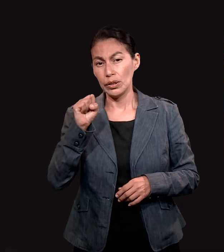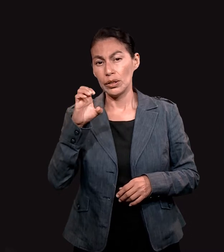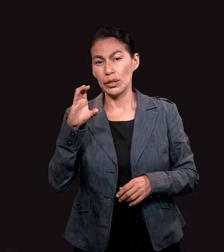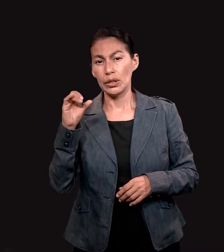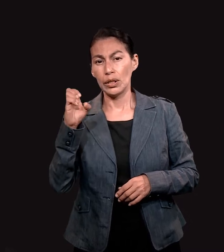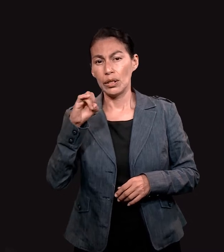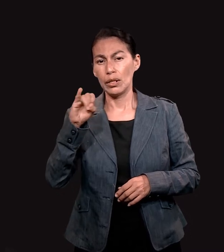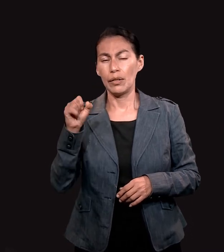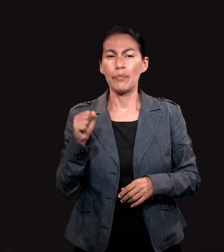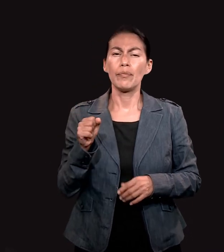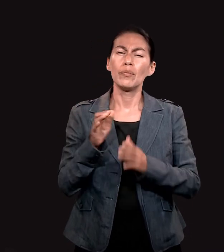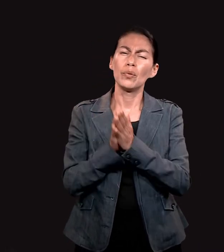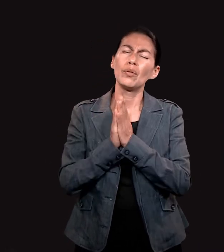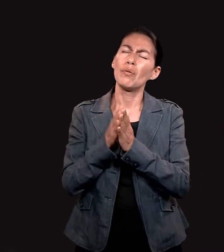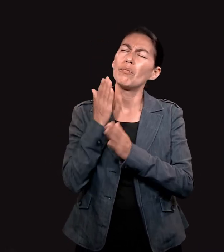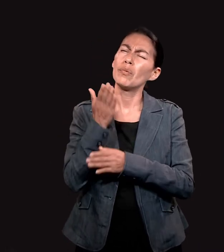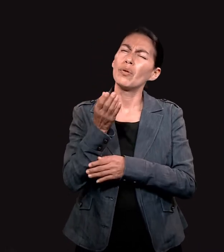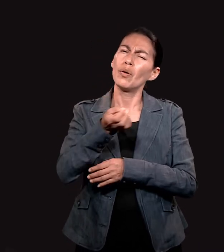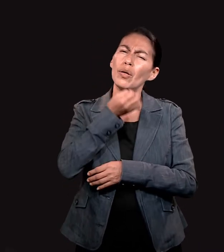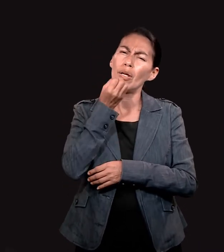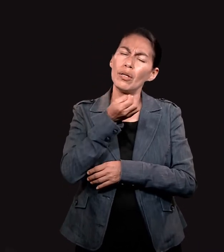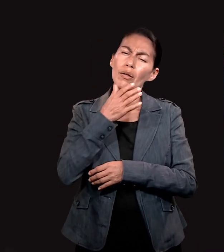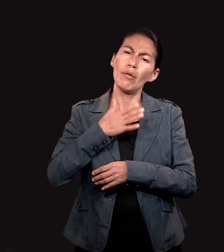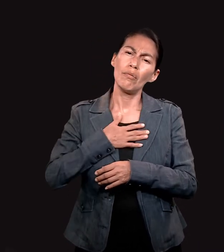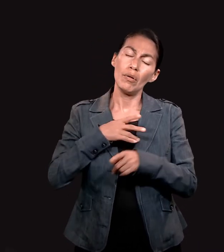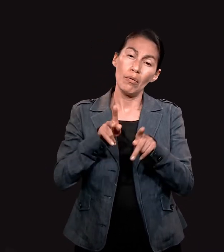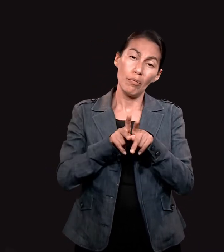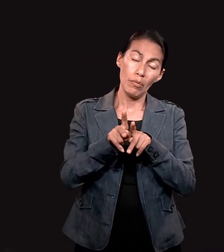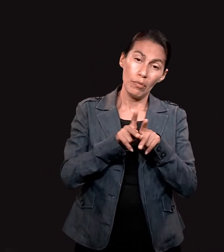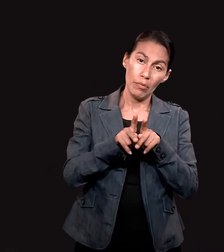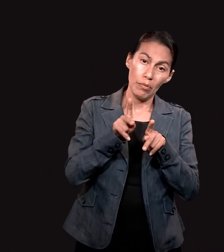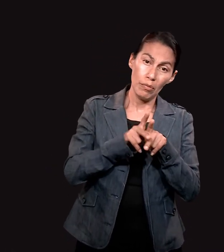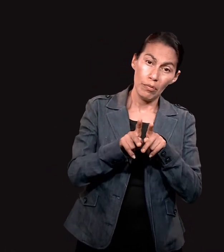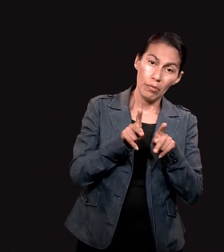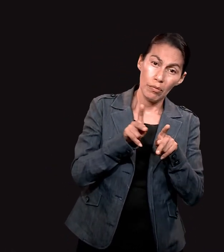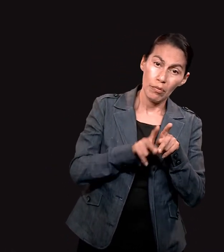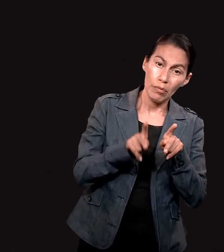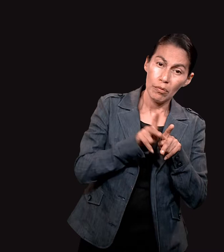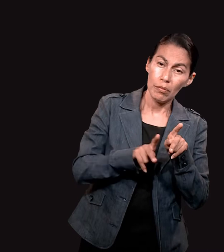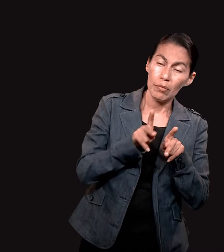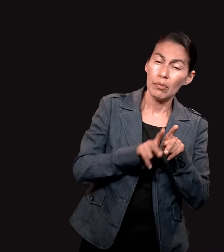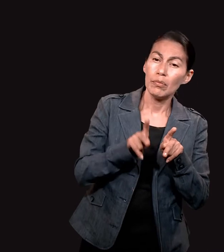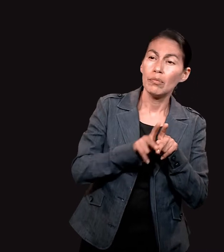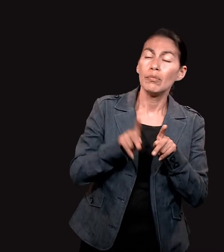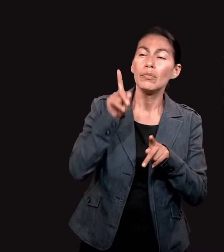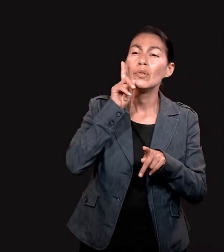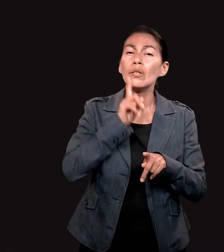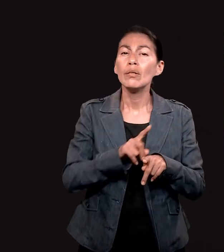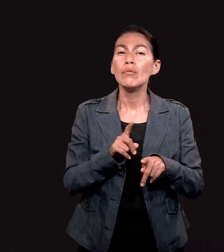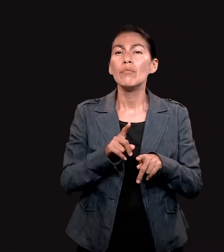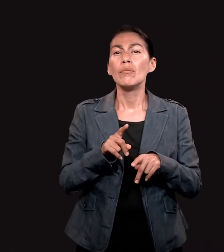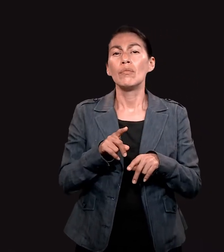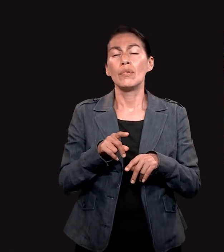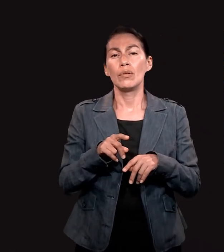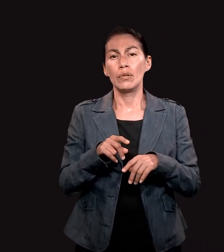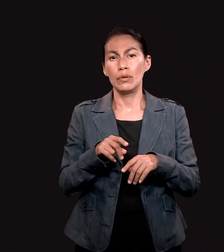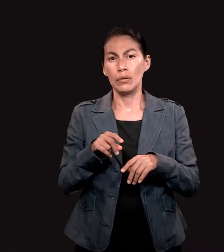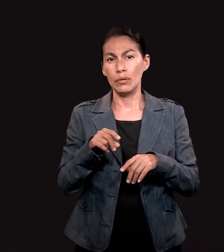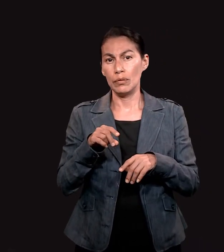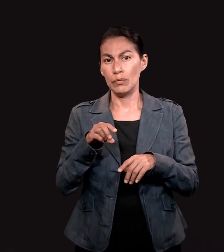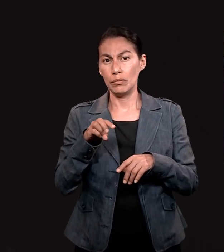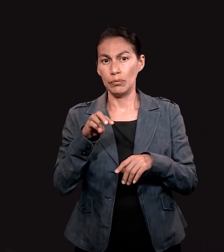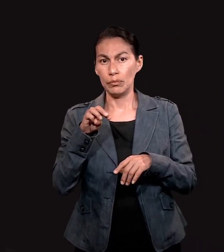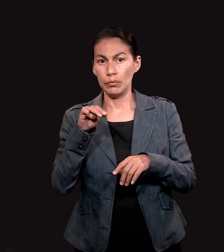favor, pido oración por mi prima Pilar Cruz Ceja, por sus problemas personales y por mi hija